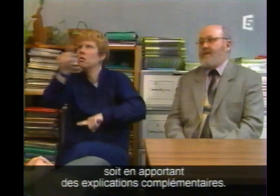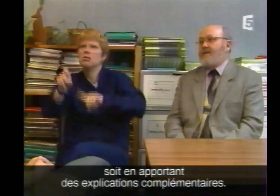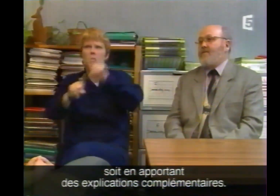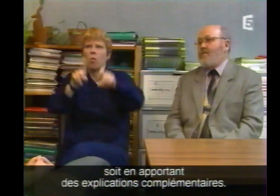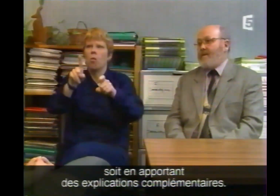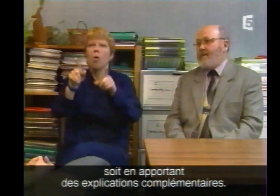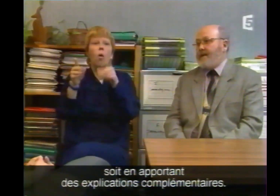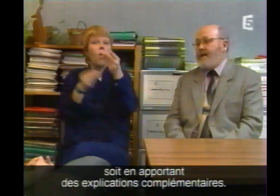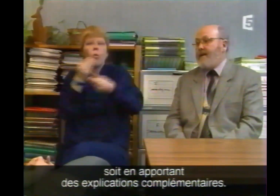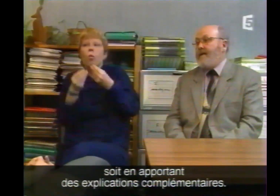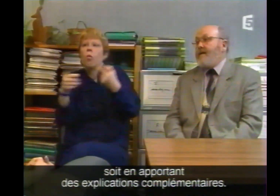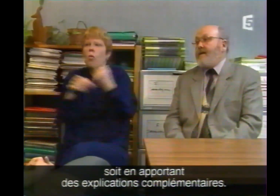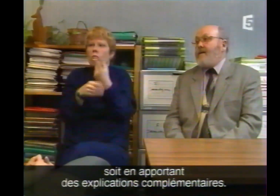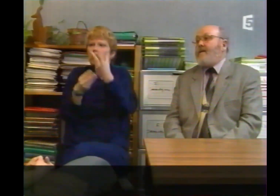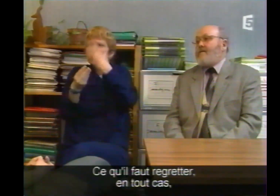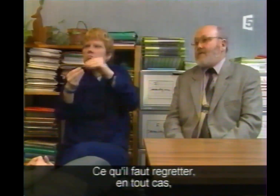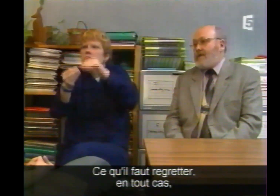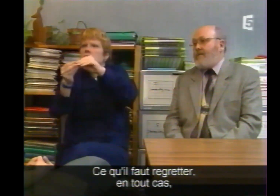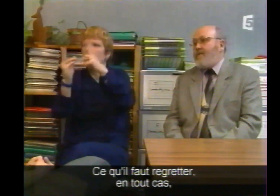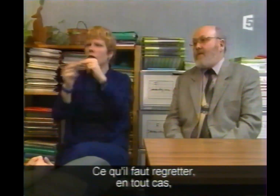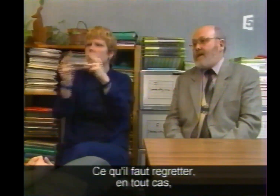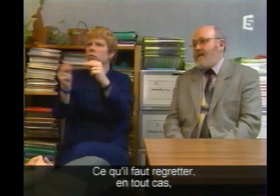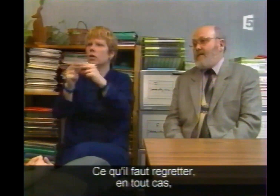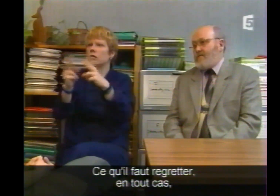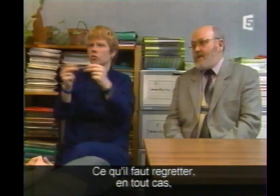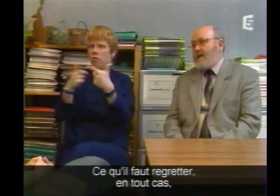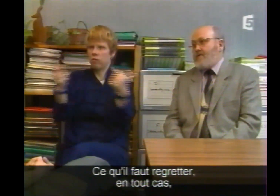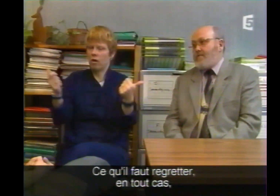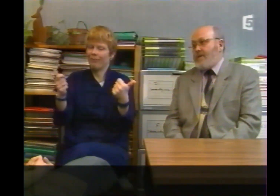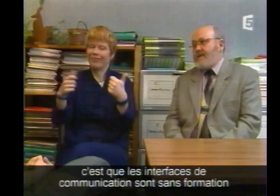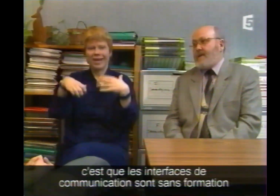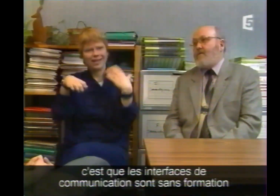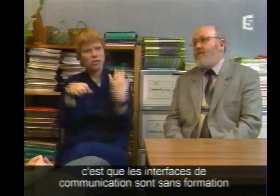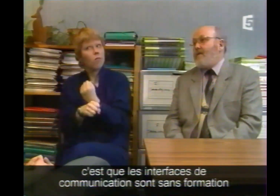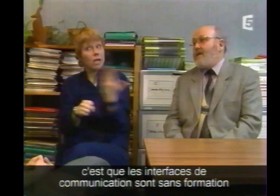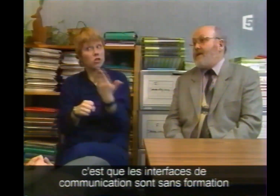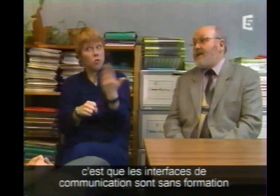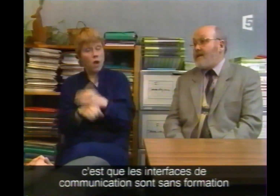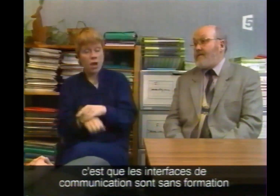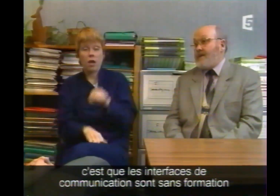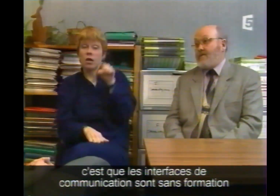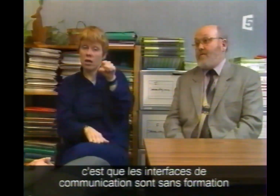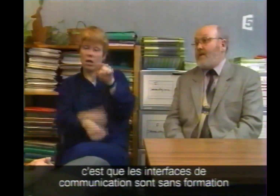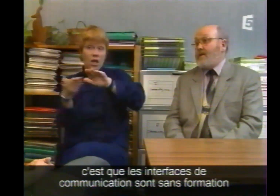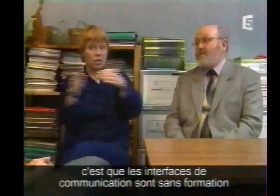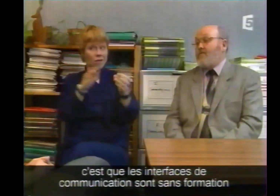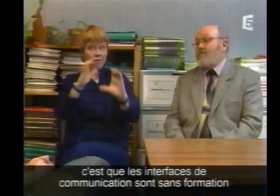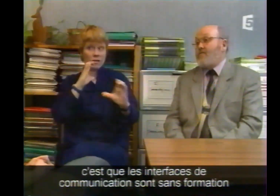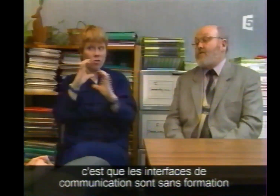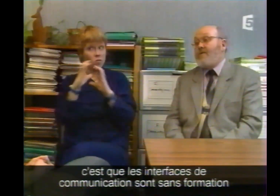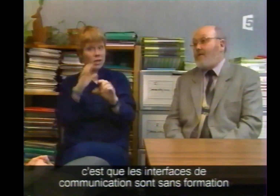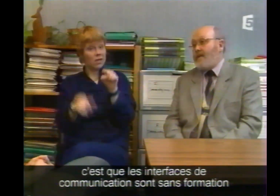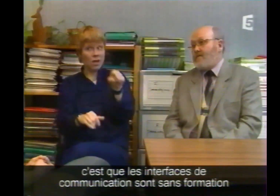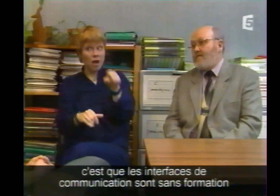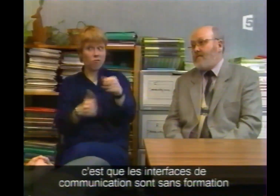explications complémentaires. Ce qu'il faut regretter, en tout cas, je pense, c'est que les interfaces de communication sont sans formation,